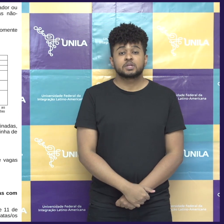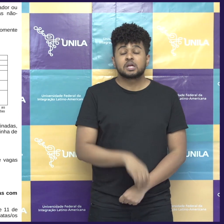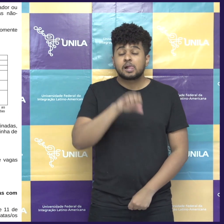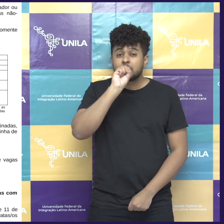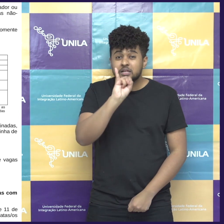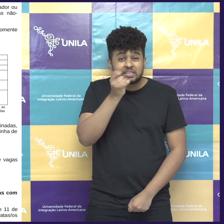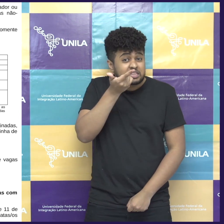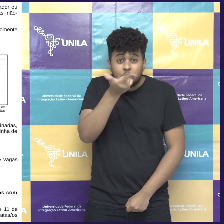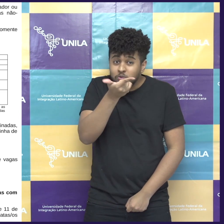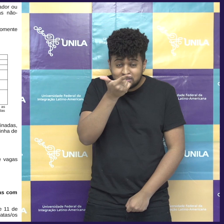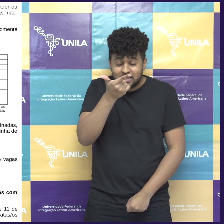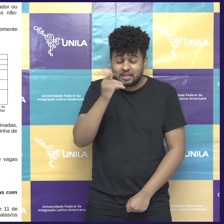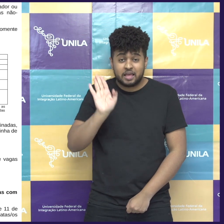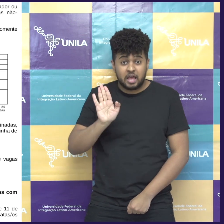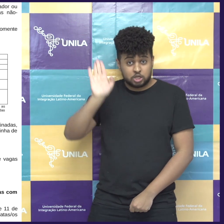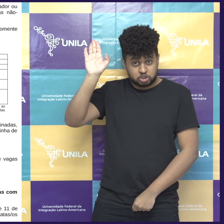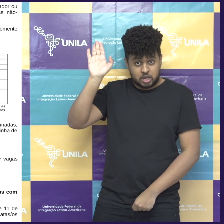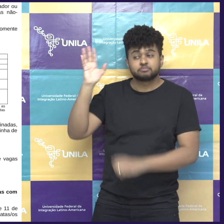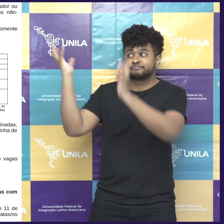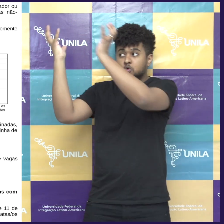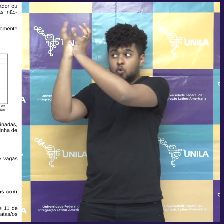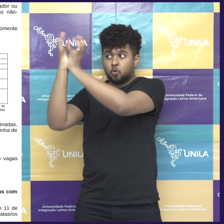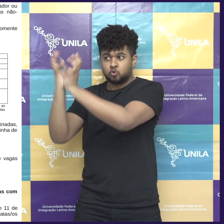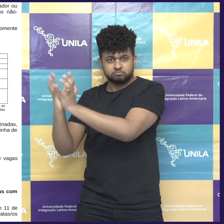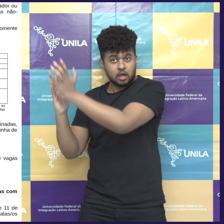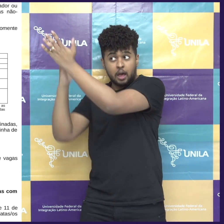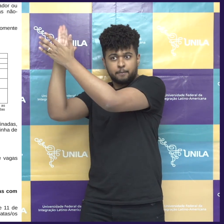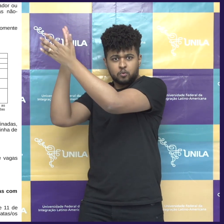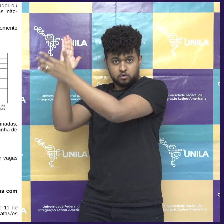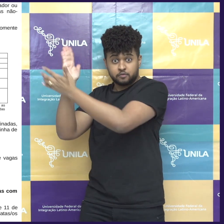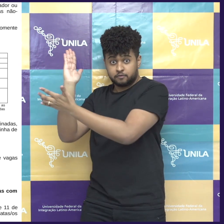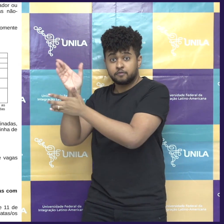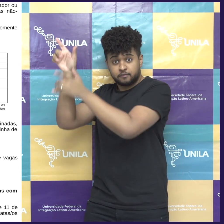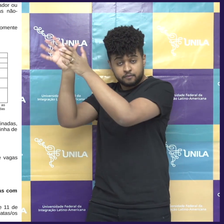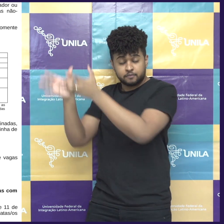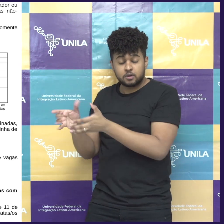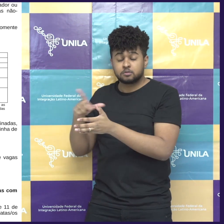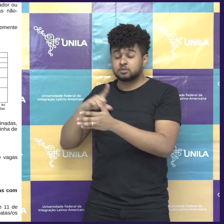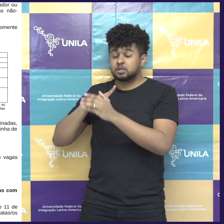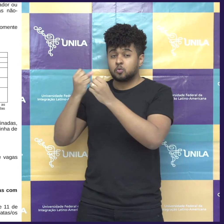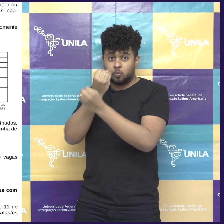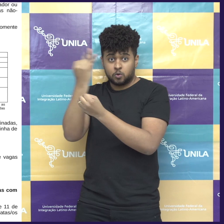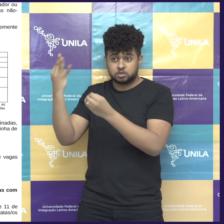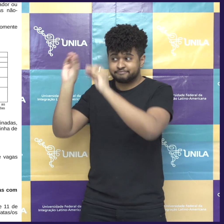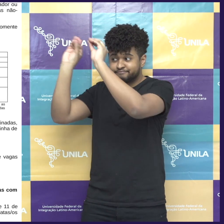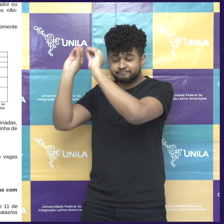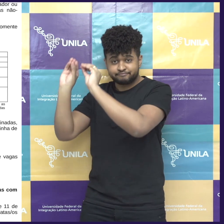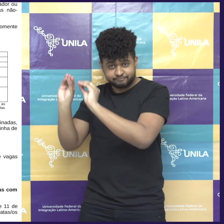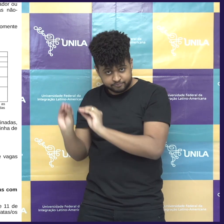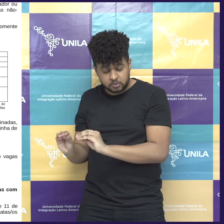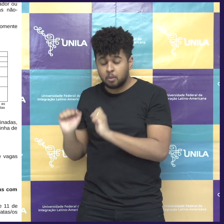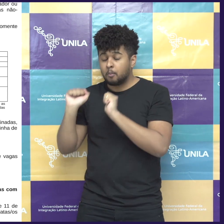de não haver candidatas aprovados em número suficiente para que